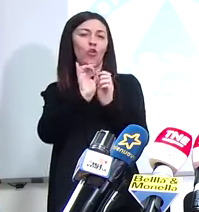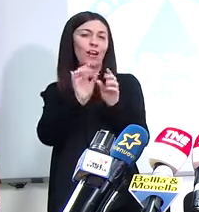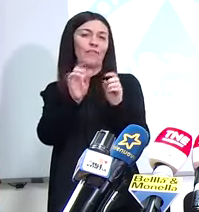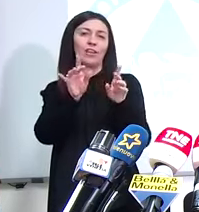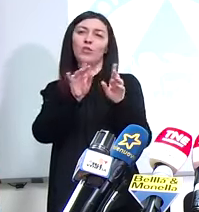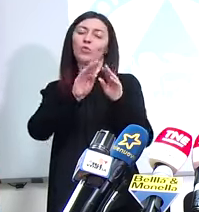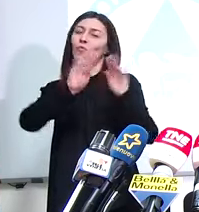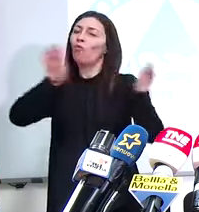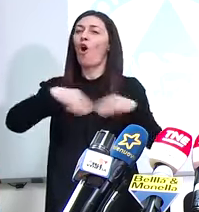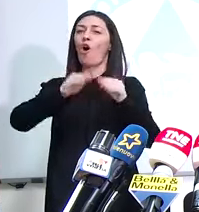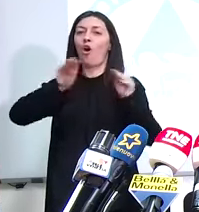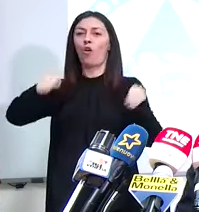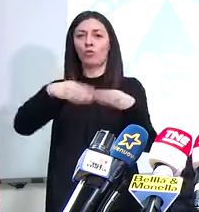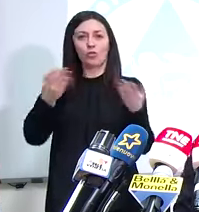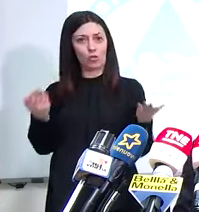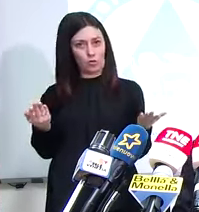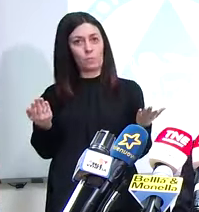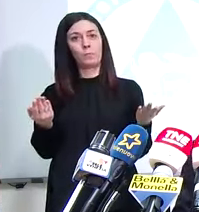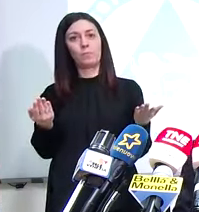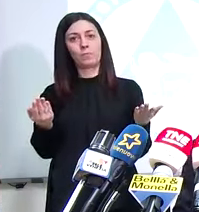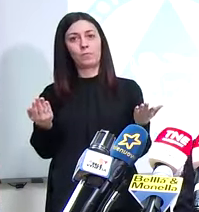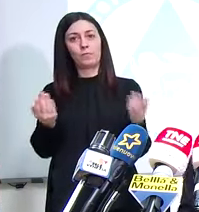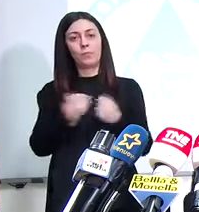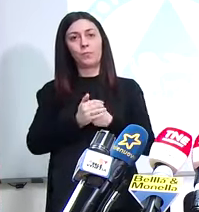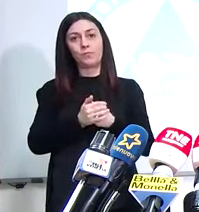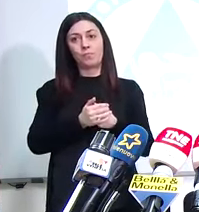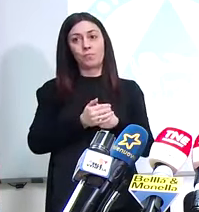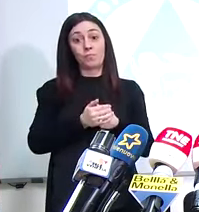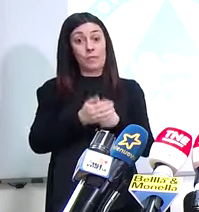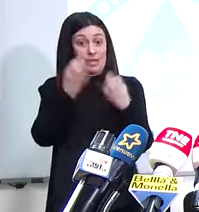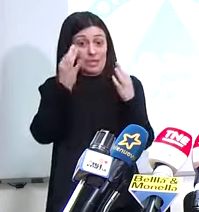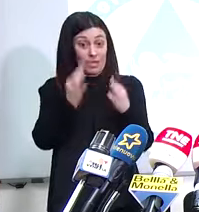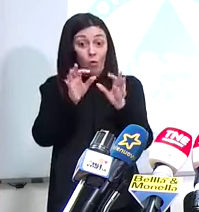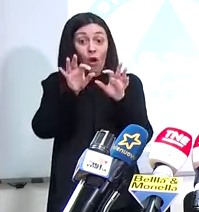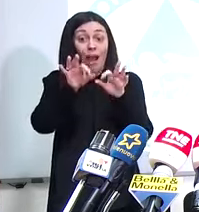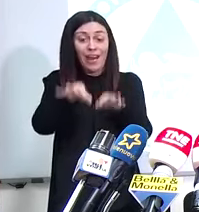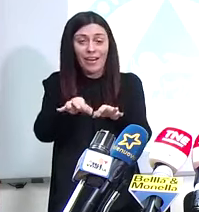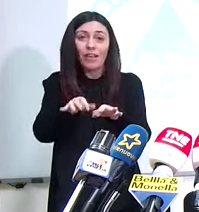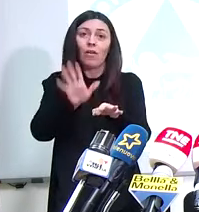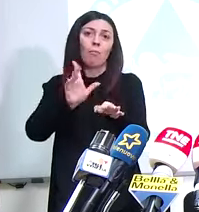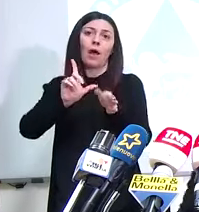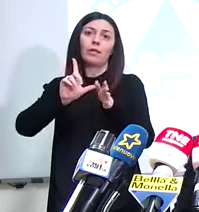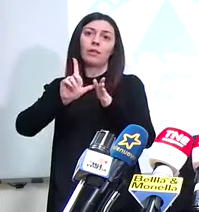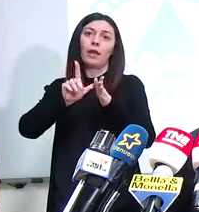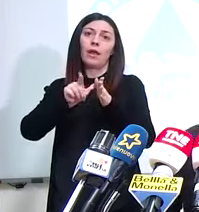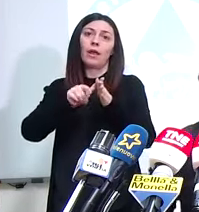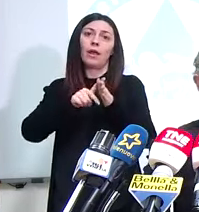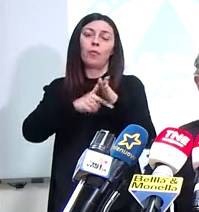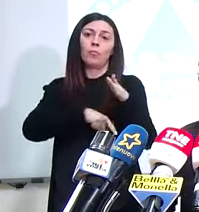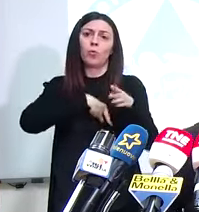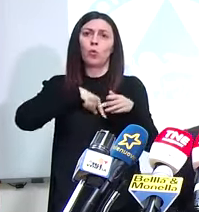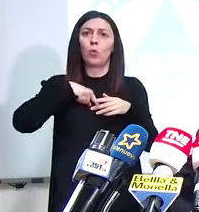che è esattamente quello che realizzeremo in tempi molto più dilatati con la fornitura nazionale